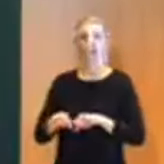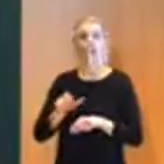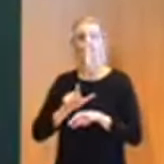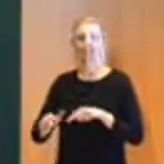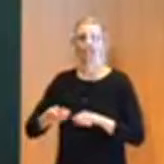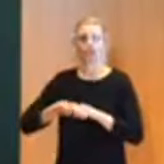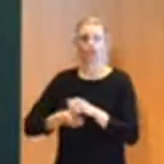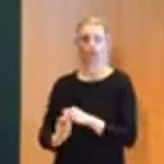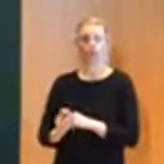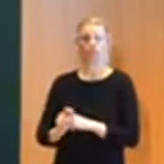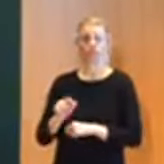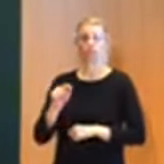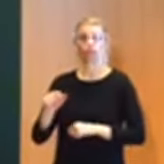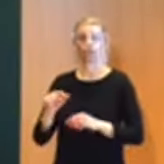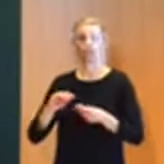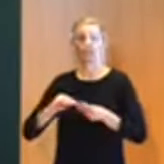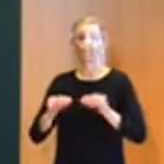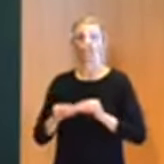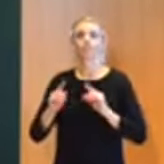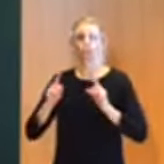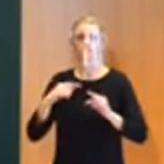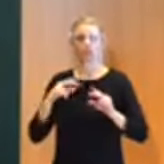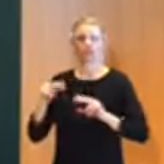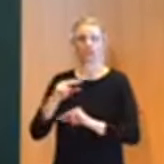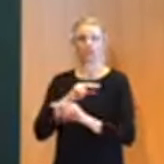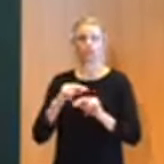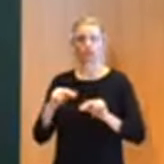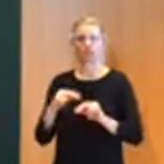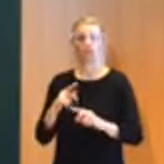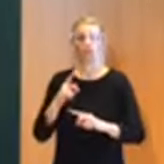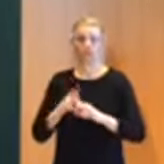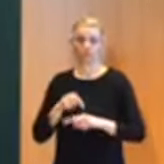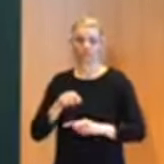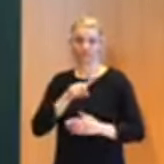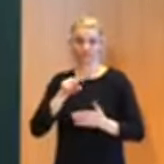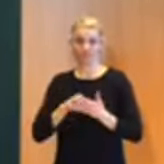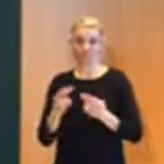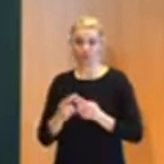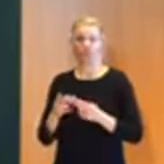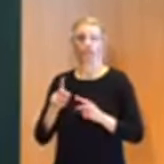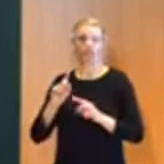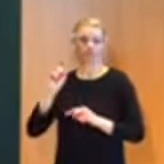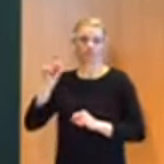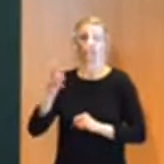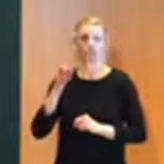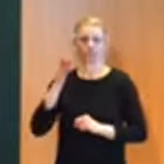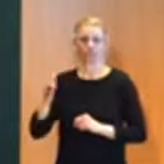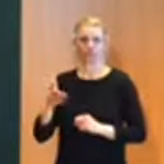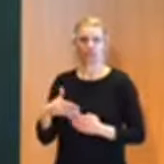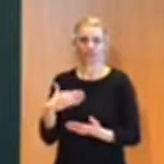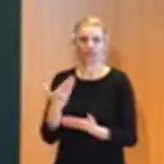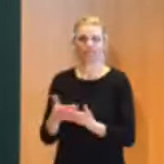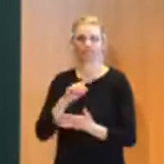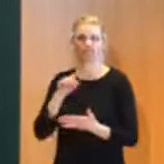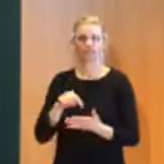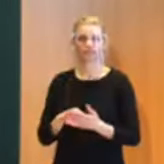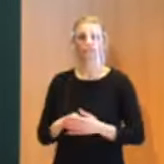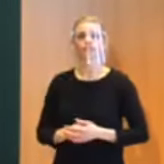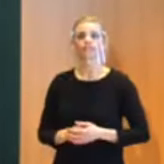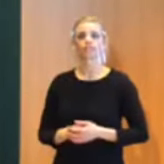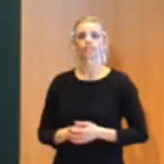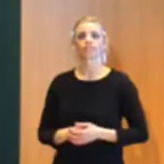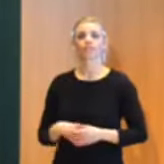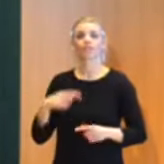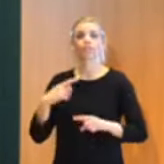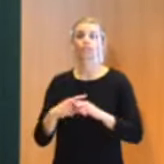je vec, o ktorej musíme diskutovať a budeme klásť približne tieto otázky. To, že by Igor Matovič vôbec